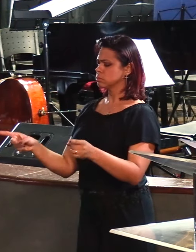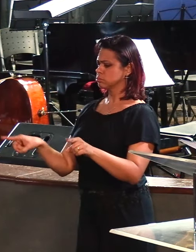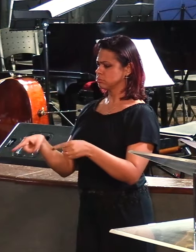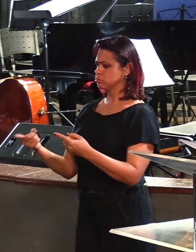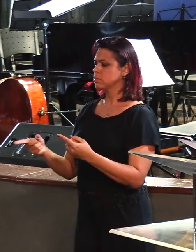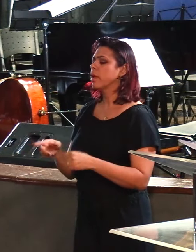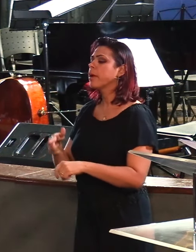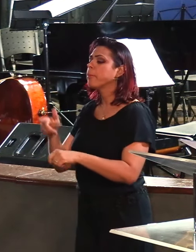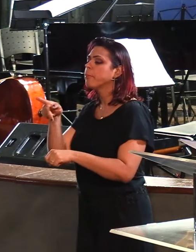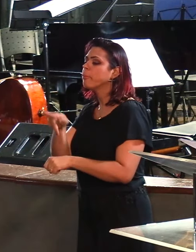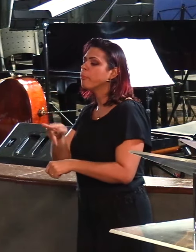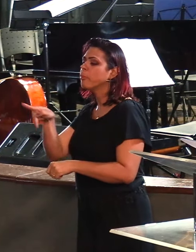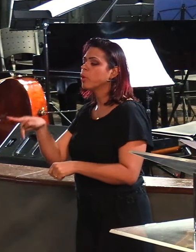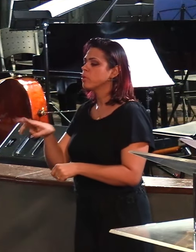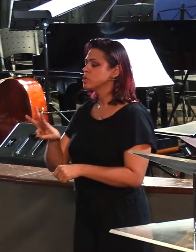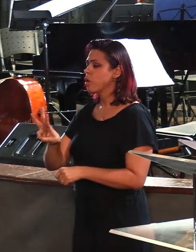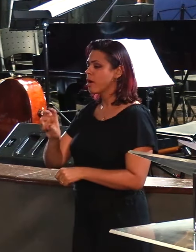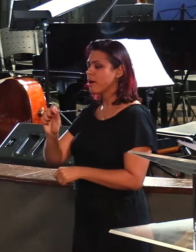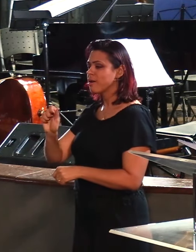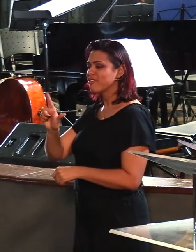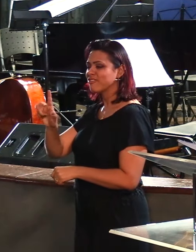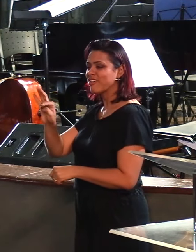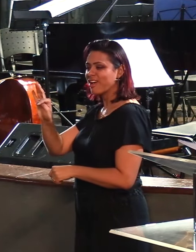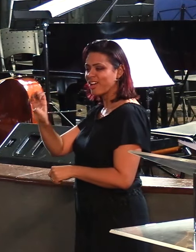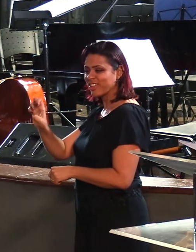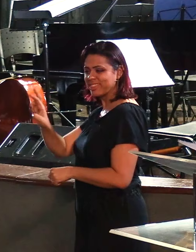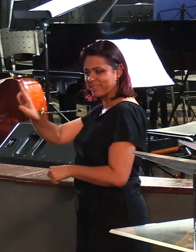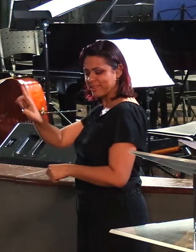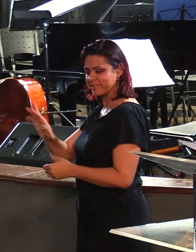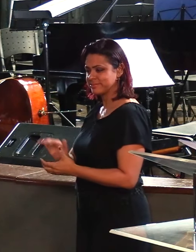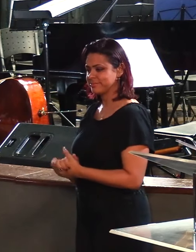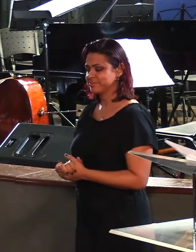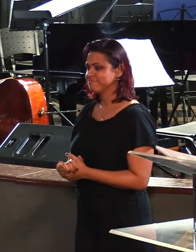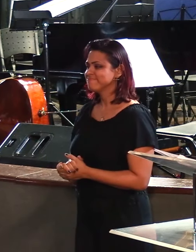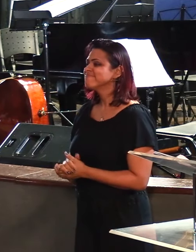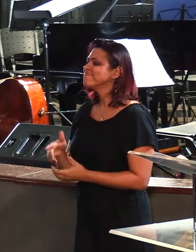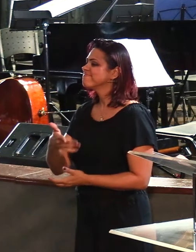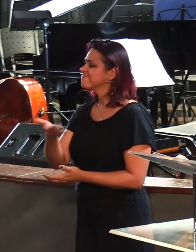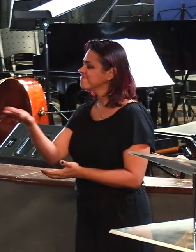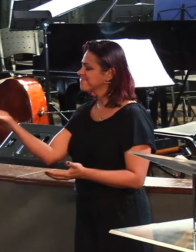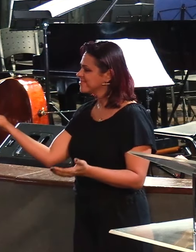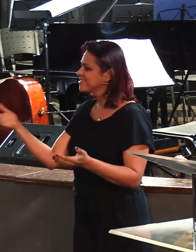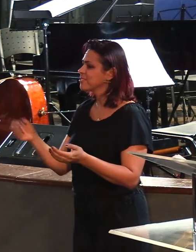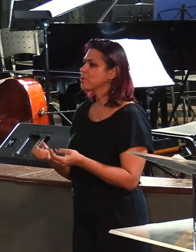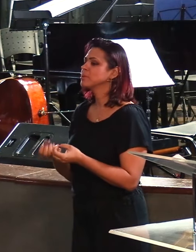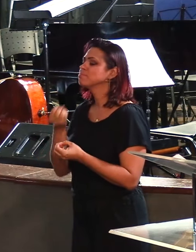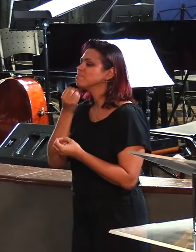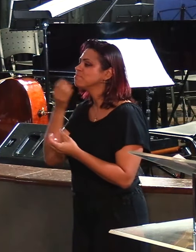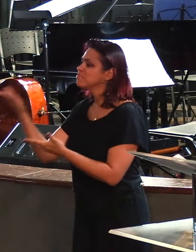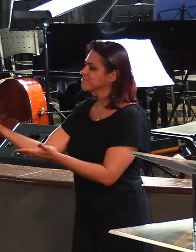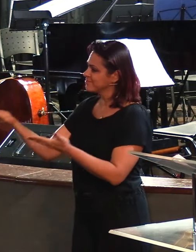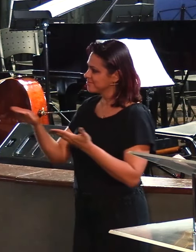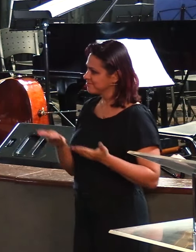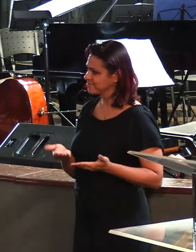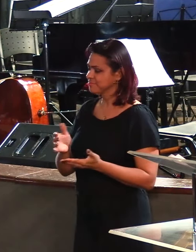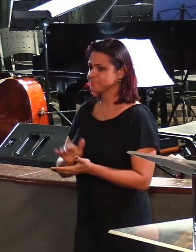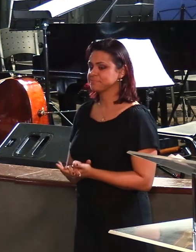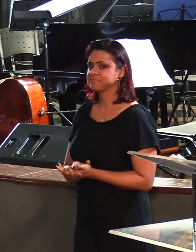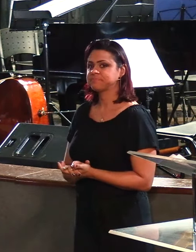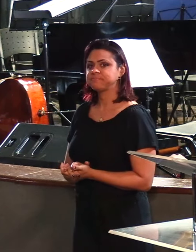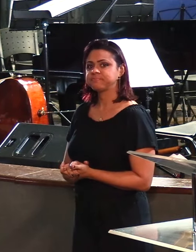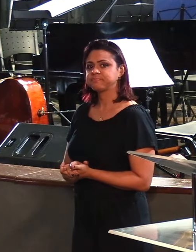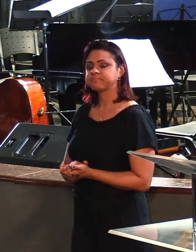e professor Walter Costa Bacildo. Sejam todos e todas bem-vindos.